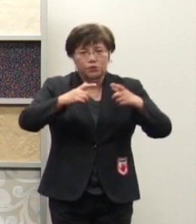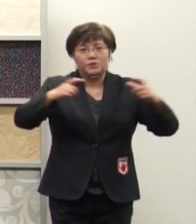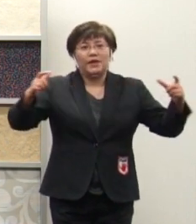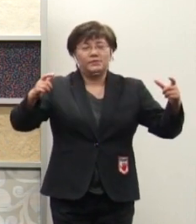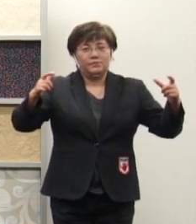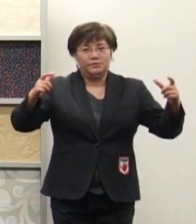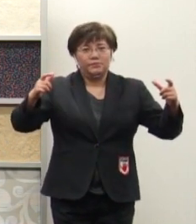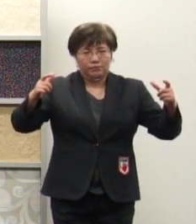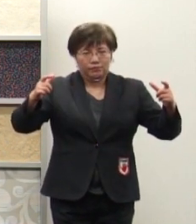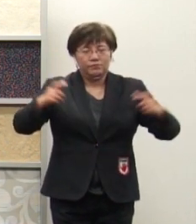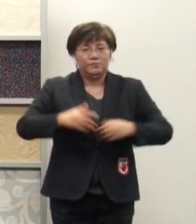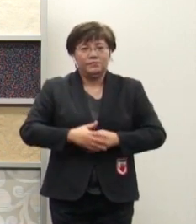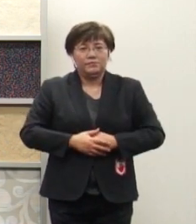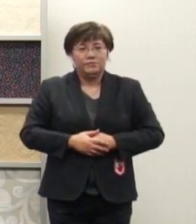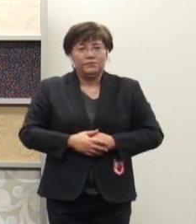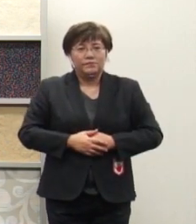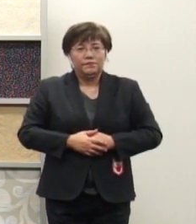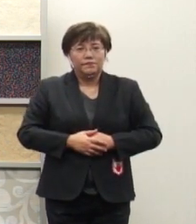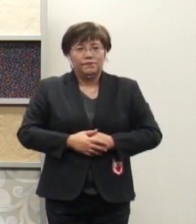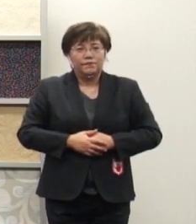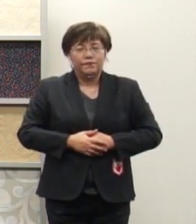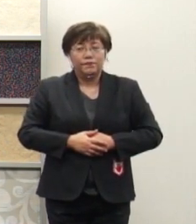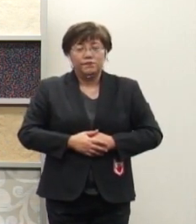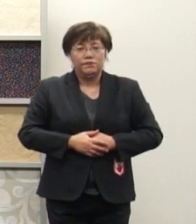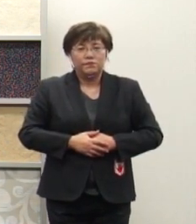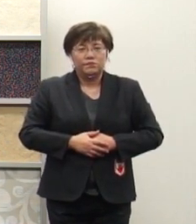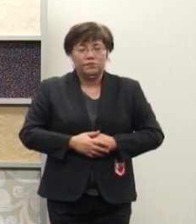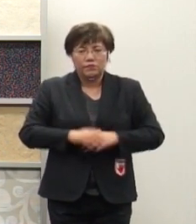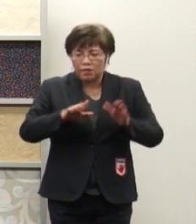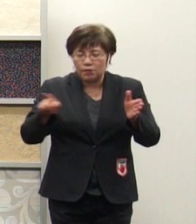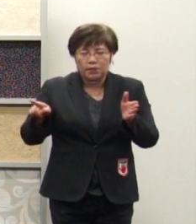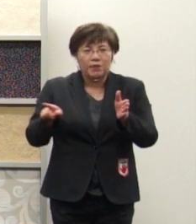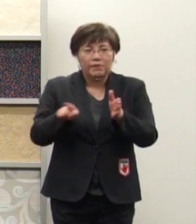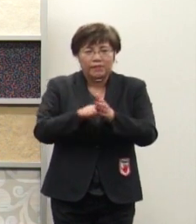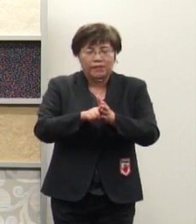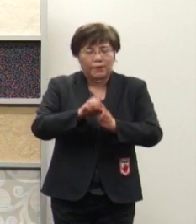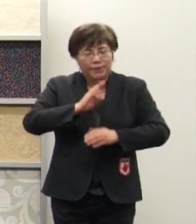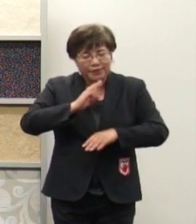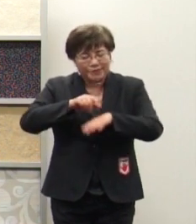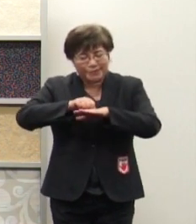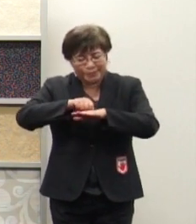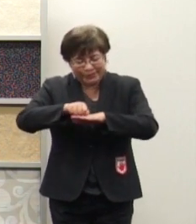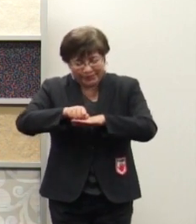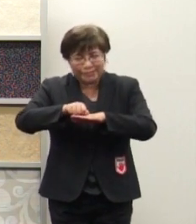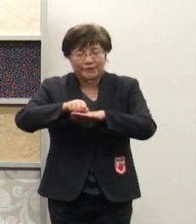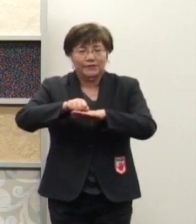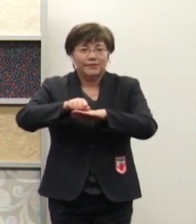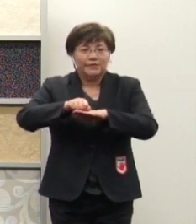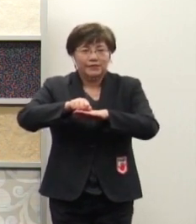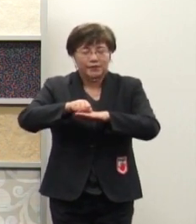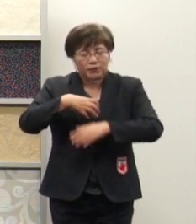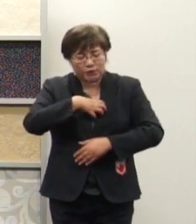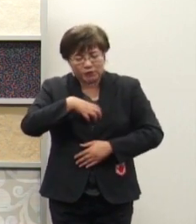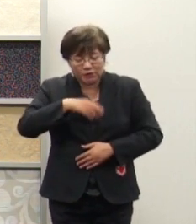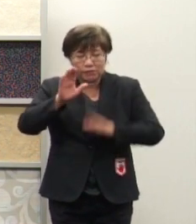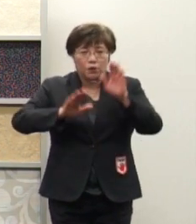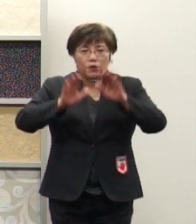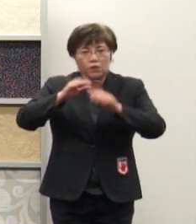ので、これまで本当に厳しい思いをされてこられた観光関係の皆様には